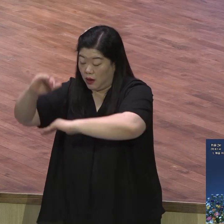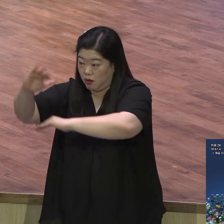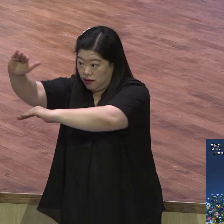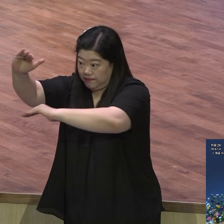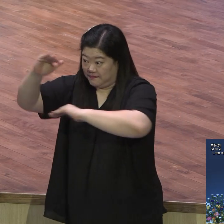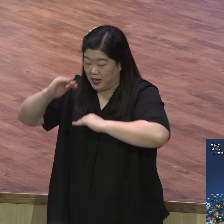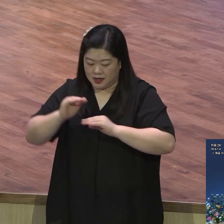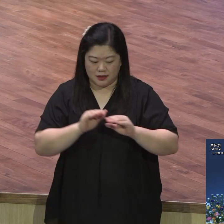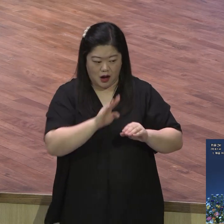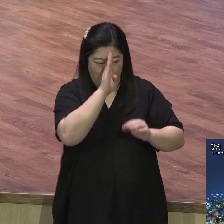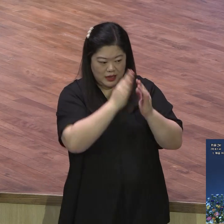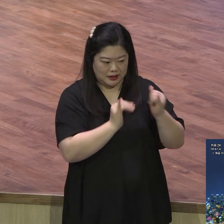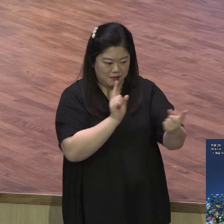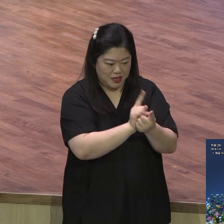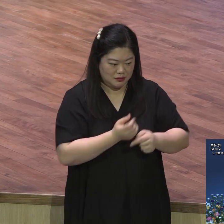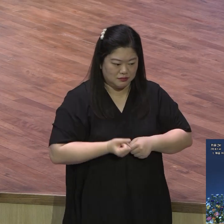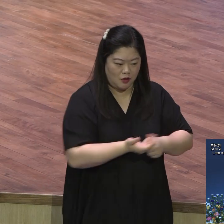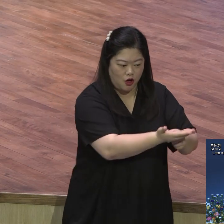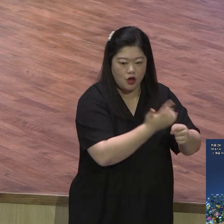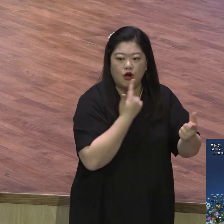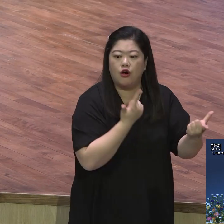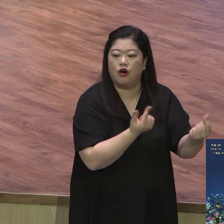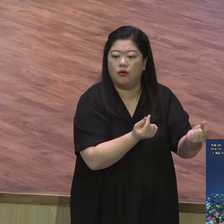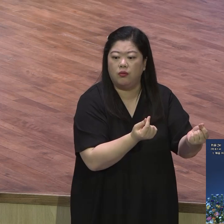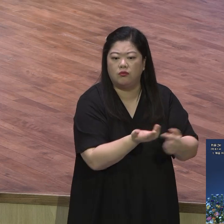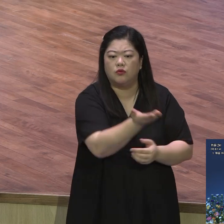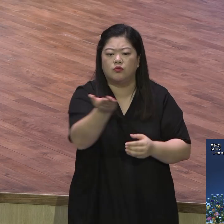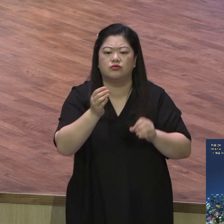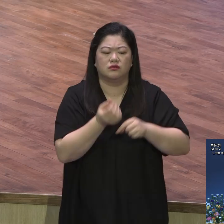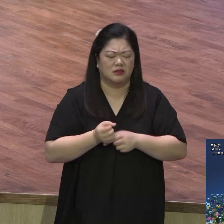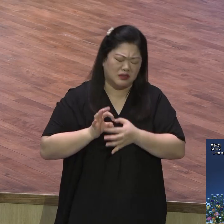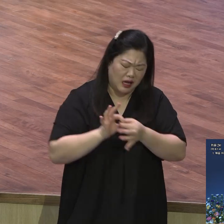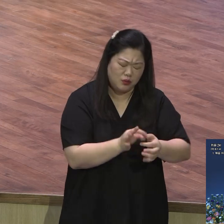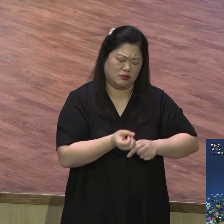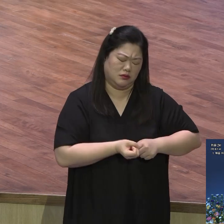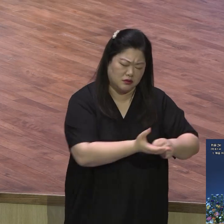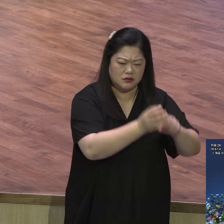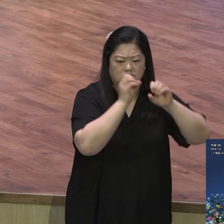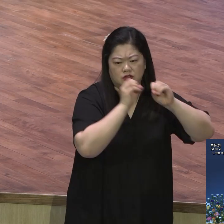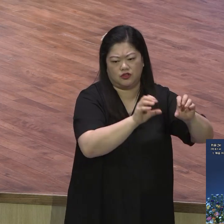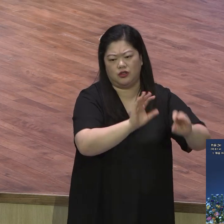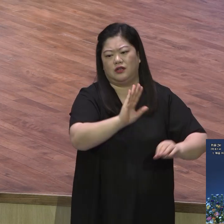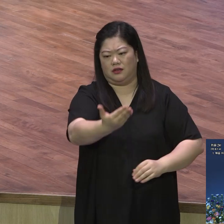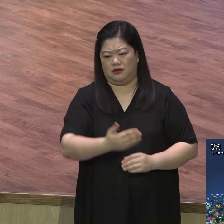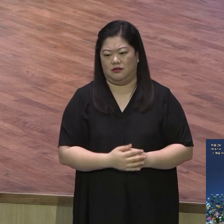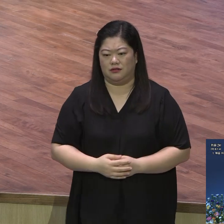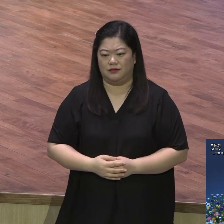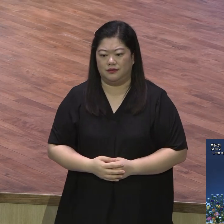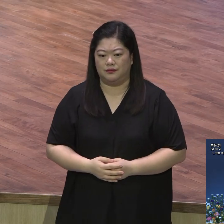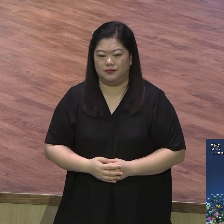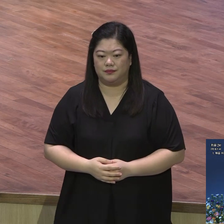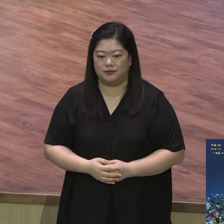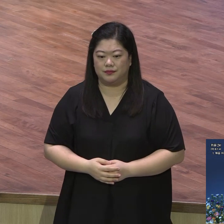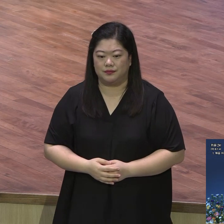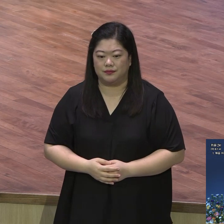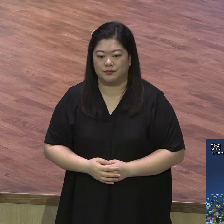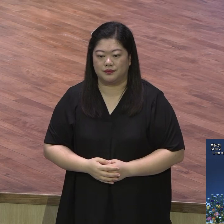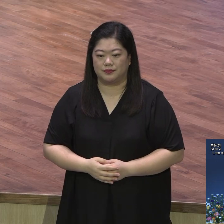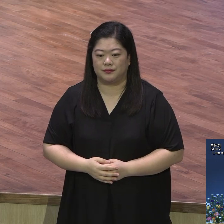아멘 여러분이 뭐 이렇게 해주세요, 이거 해주세요, 뭐 이거 해주세요 그런 거 안에다 다 알고 계세요. 하나님